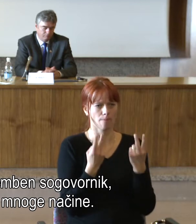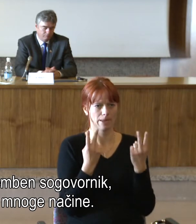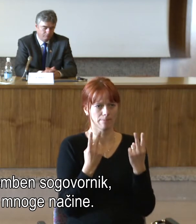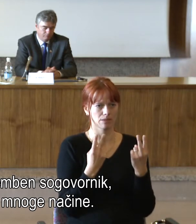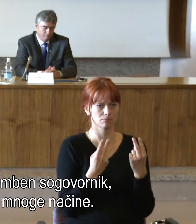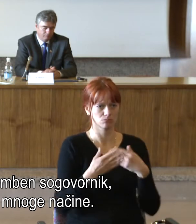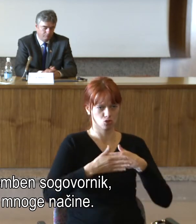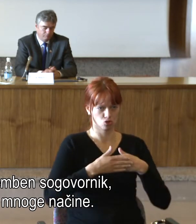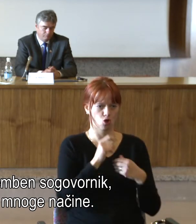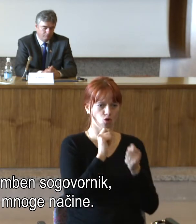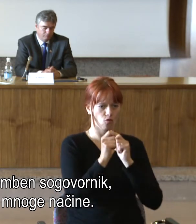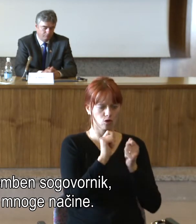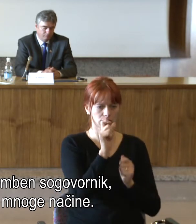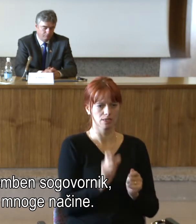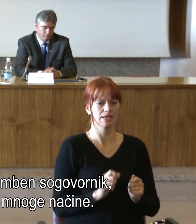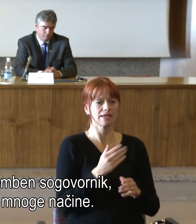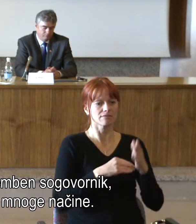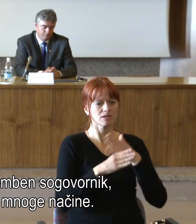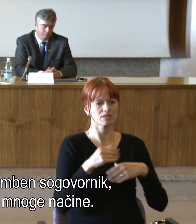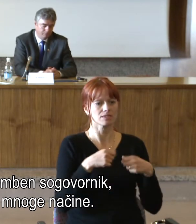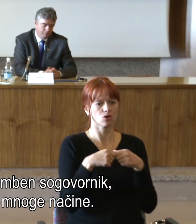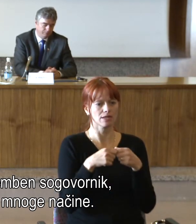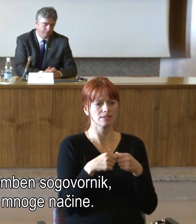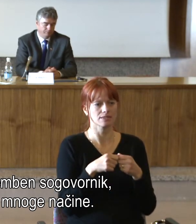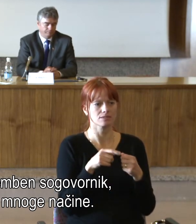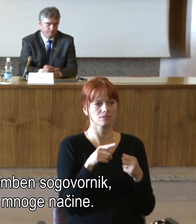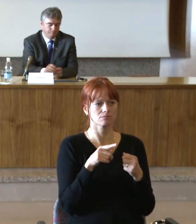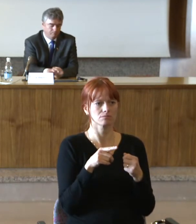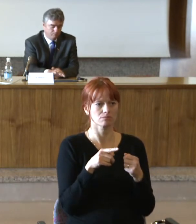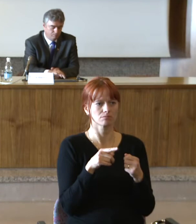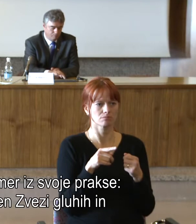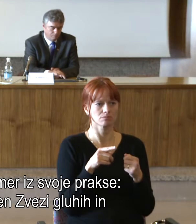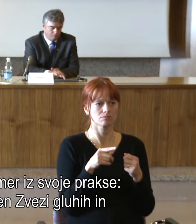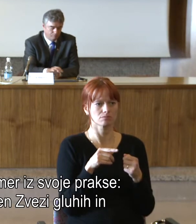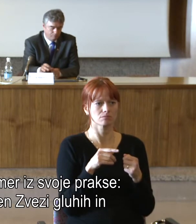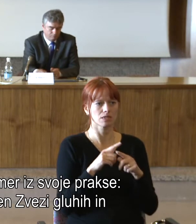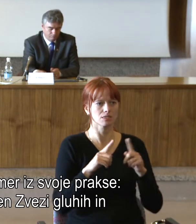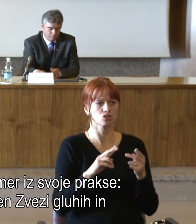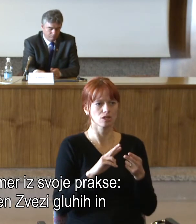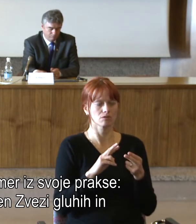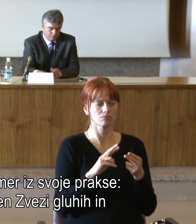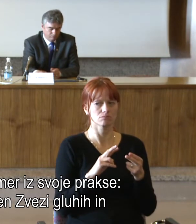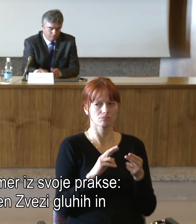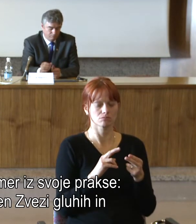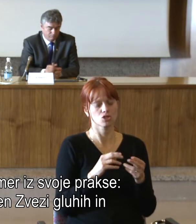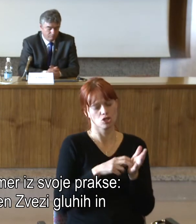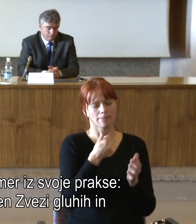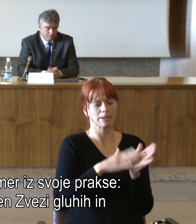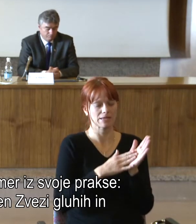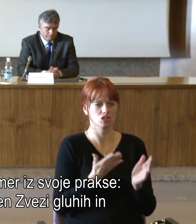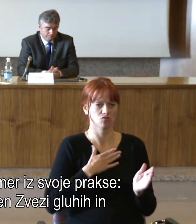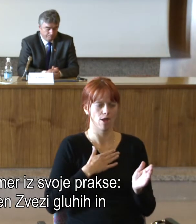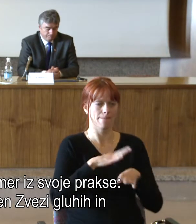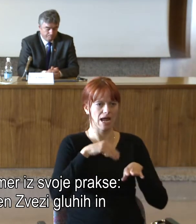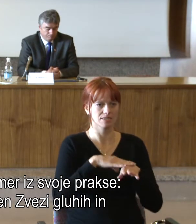sogovornik. Invalidske organizacije so partner na mnoge načine. Rekel bi, da dam še en primer iz svoje prakse.